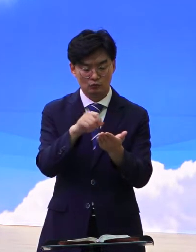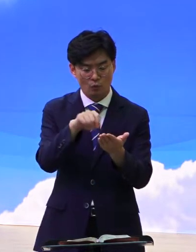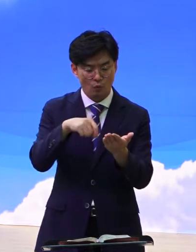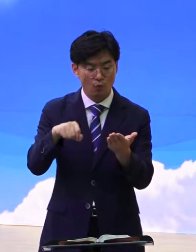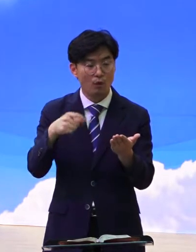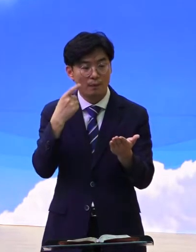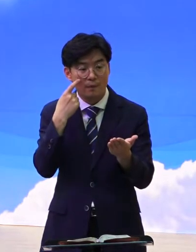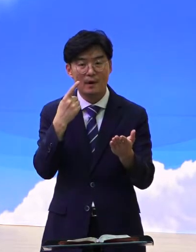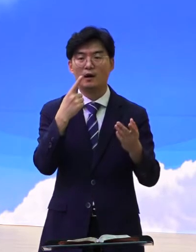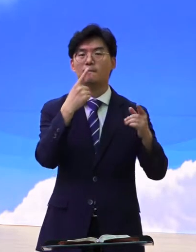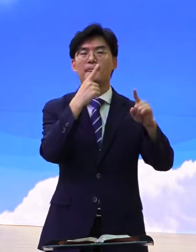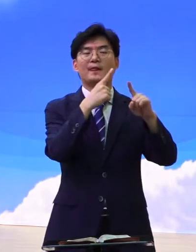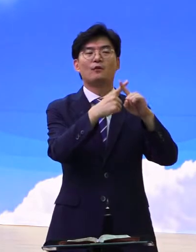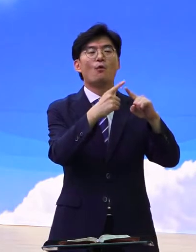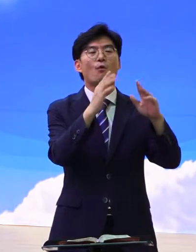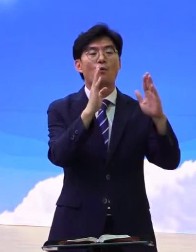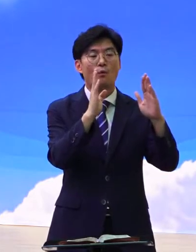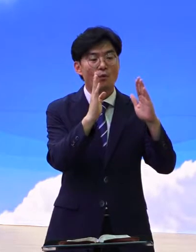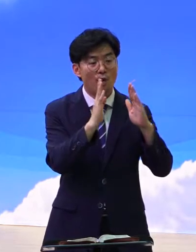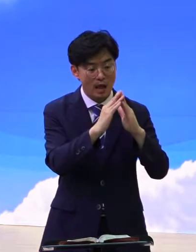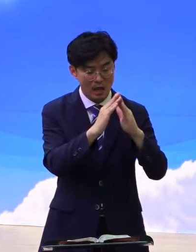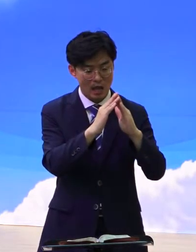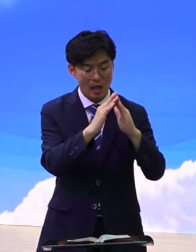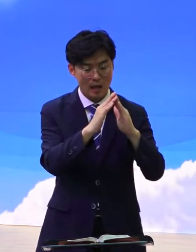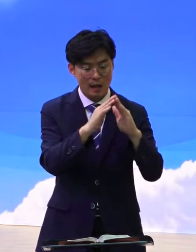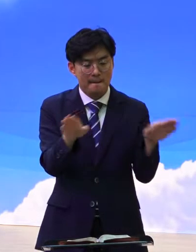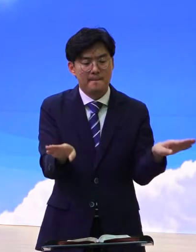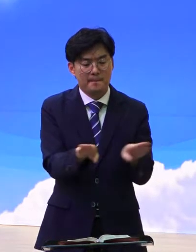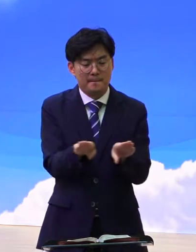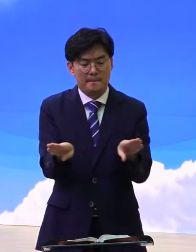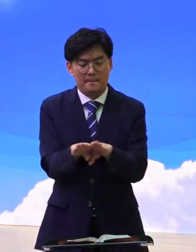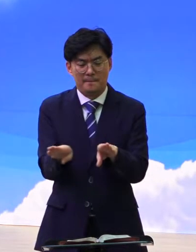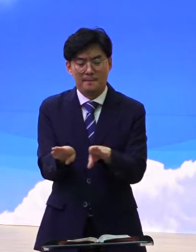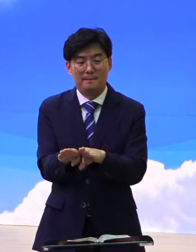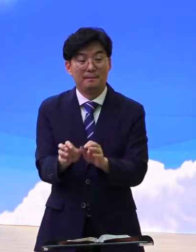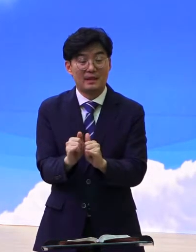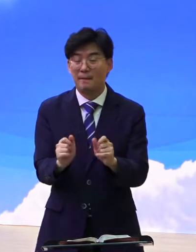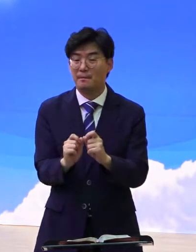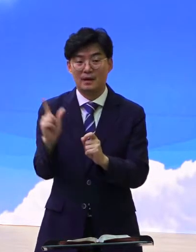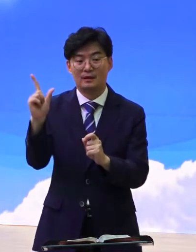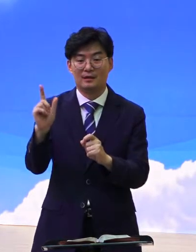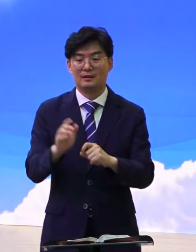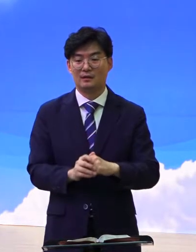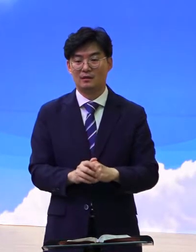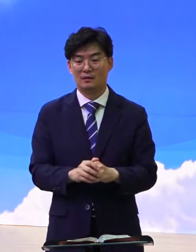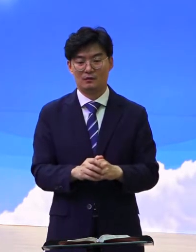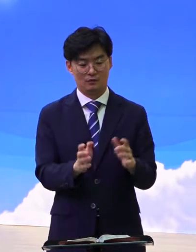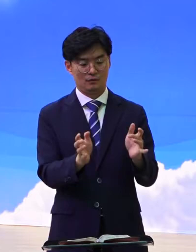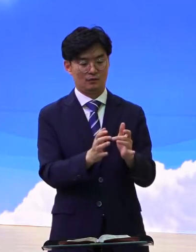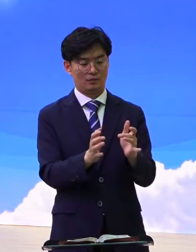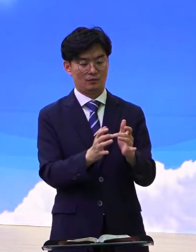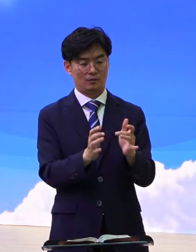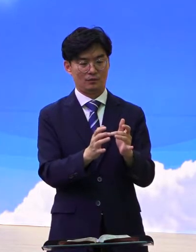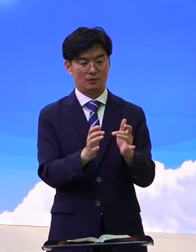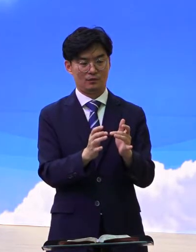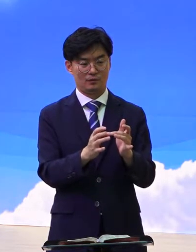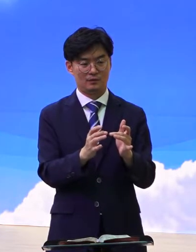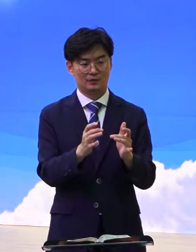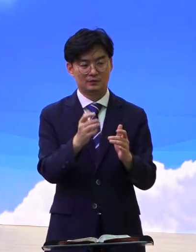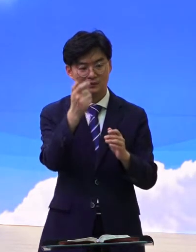주일 예배를 드리지 않는 교인도 많아졌고, 온라인 예배가 편하고 좋다고 생각하는